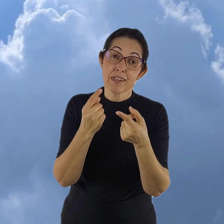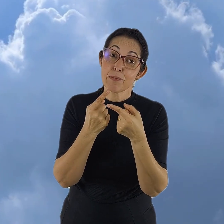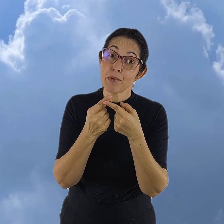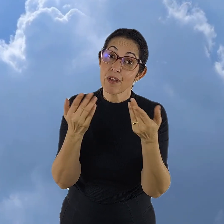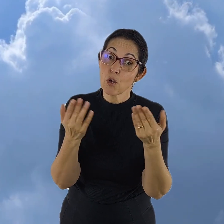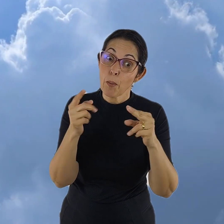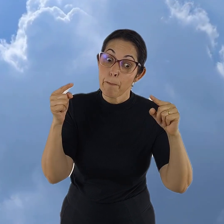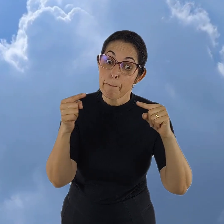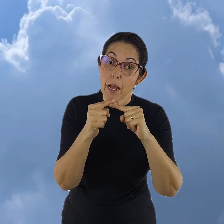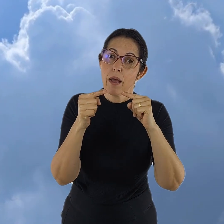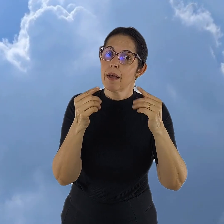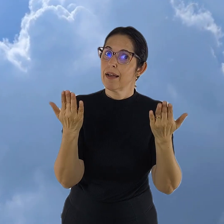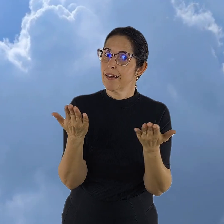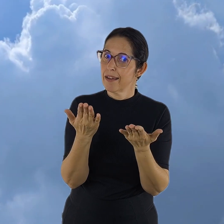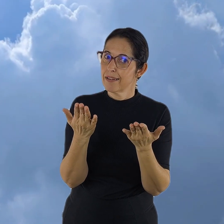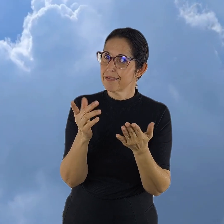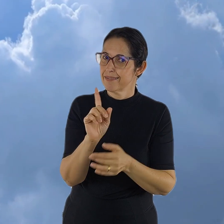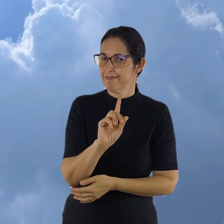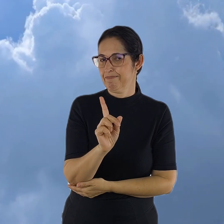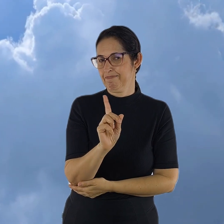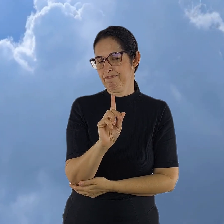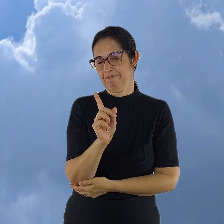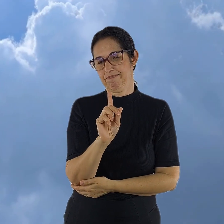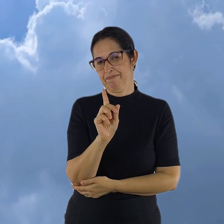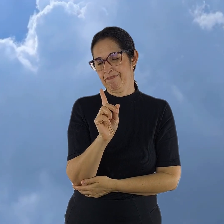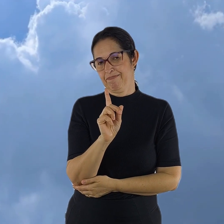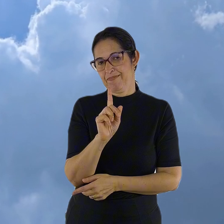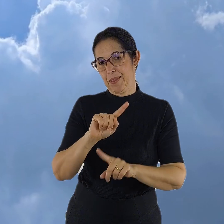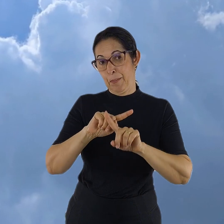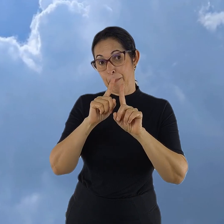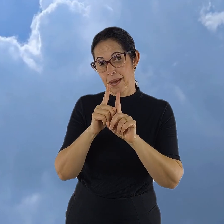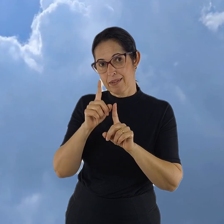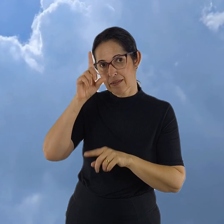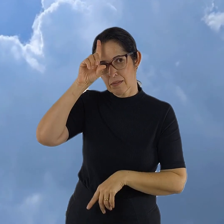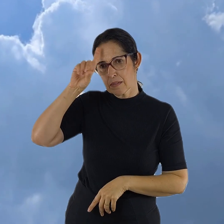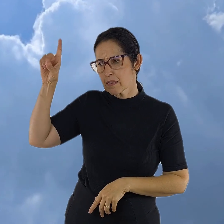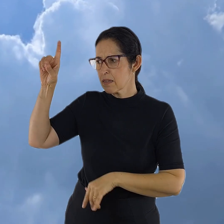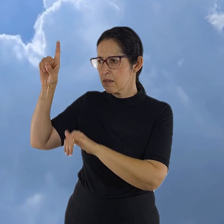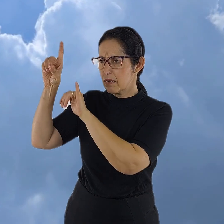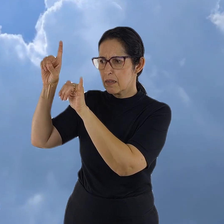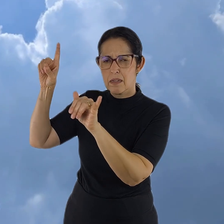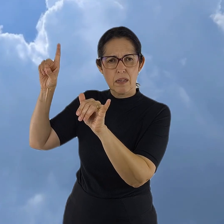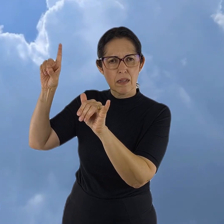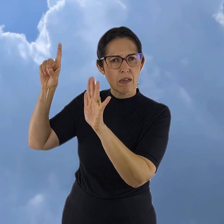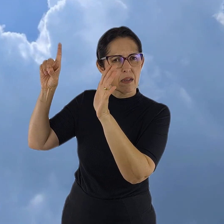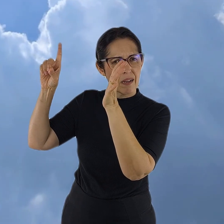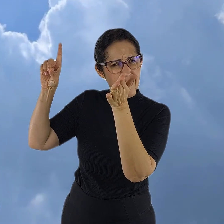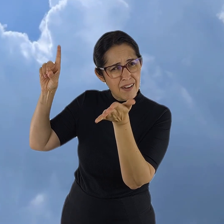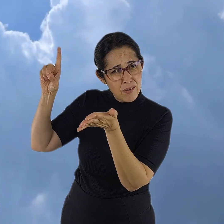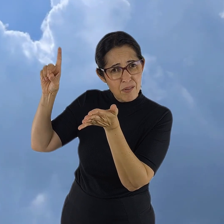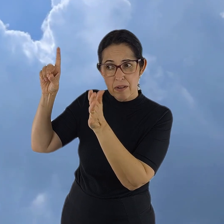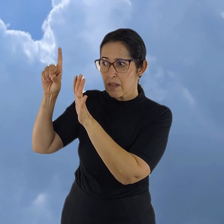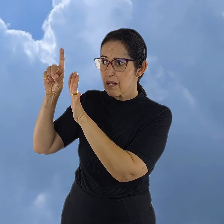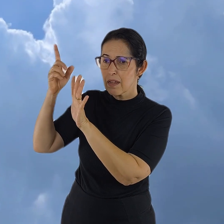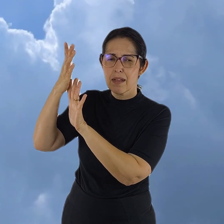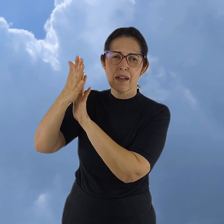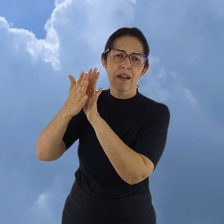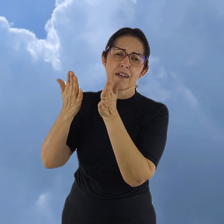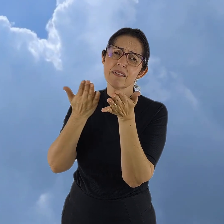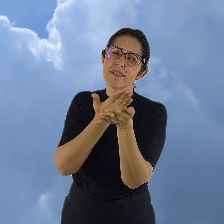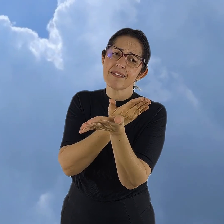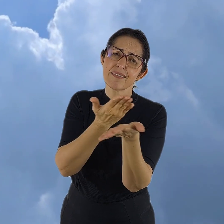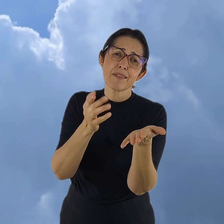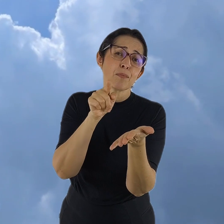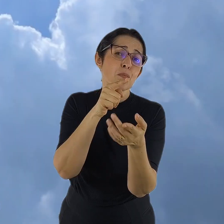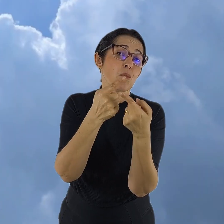Não existe coincidências acontecendo nessa noite. Existe Deus falando no tempo certo e na hora certa.